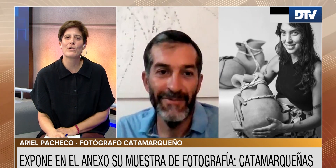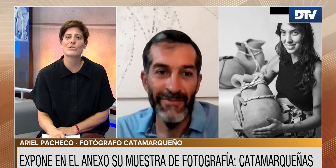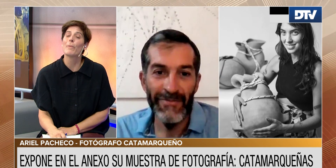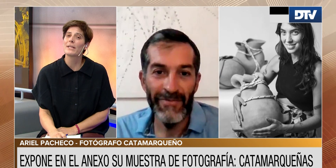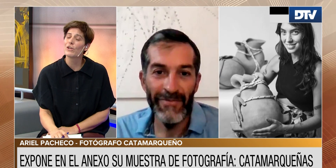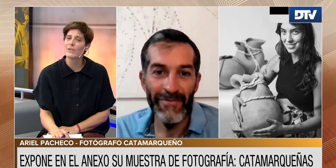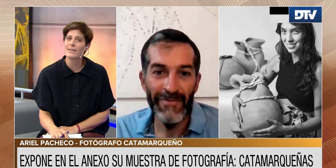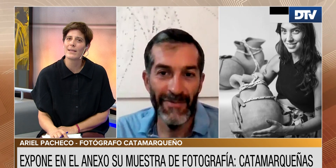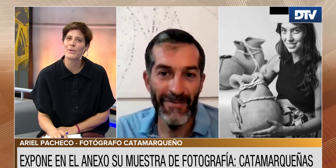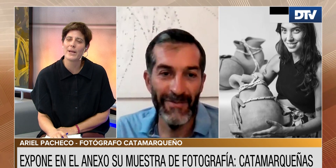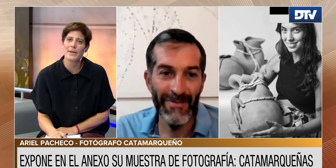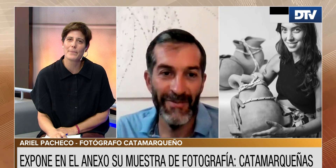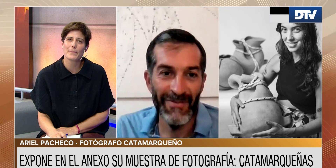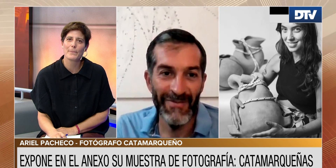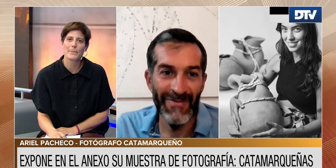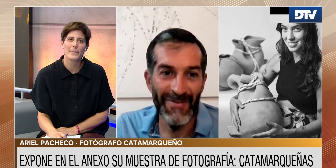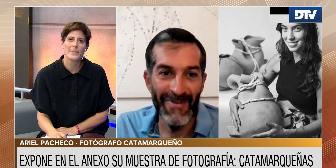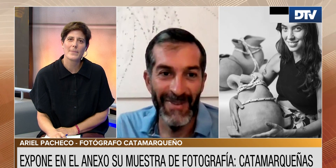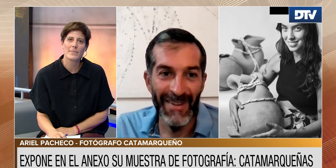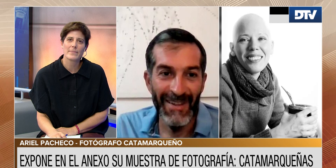todo, nuestros compatriotas que viven ahí?